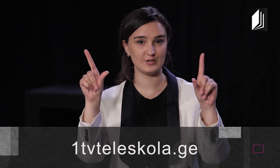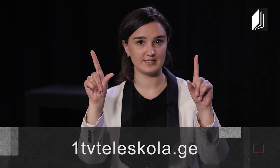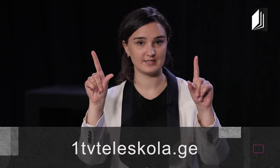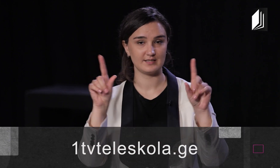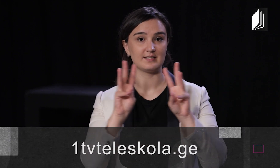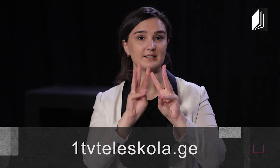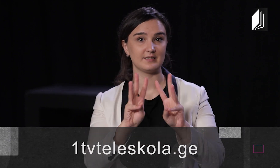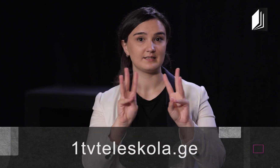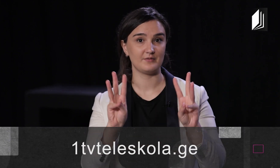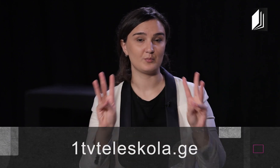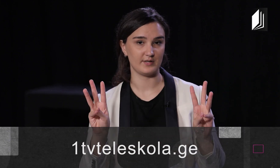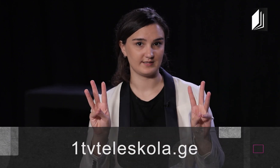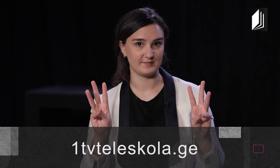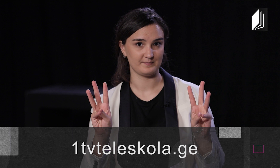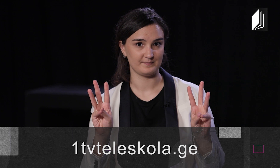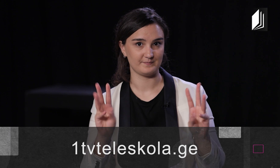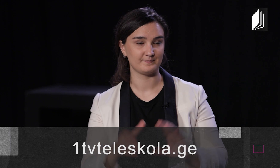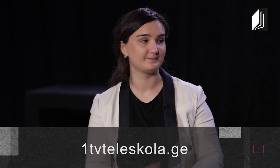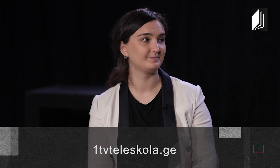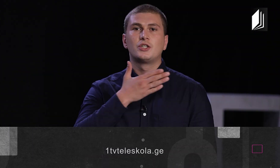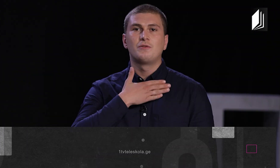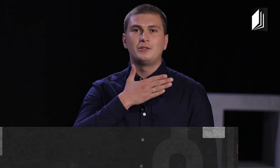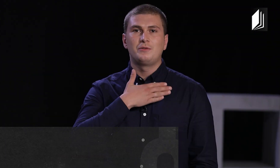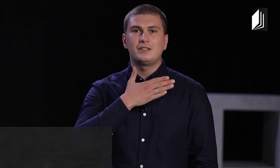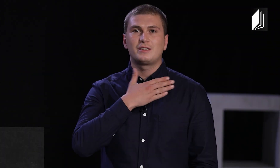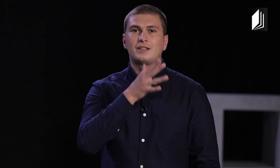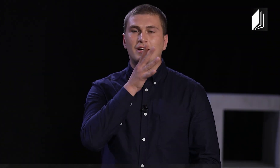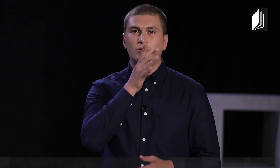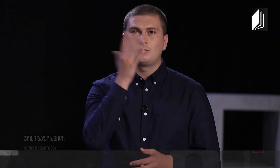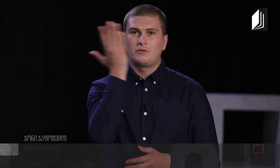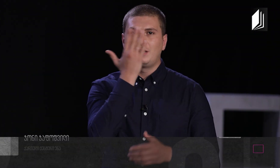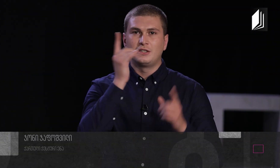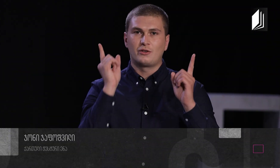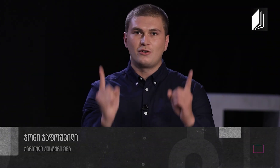ტელესკოლის ვებგვერდზე. ჩვენთვის